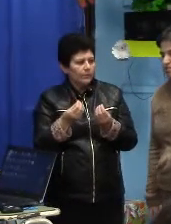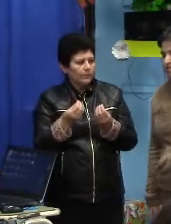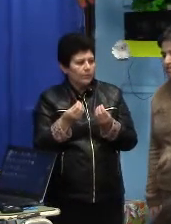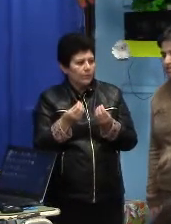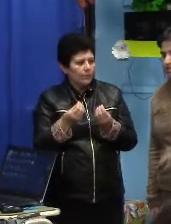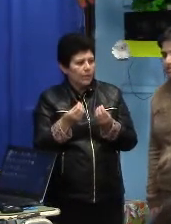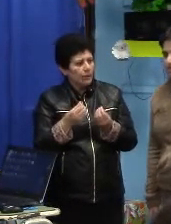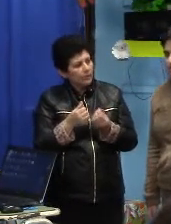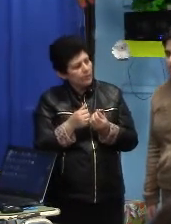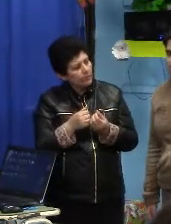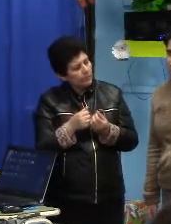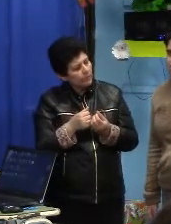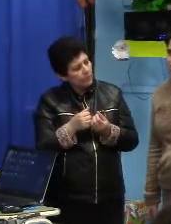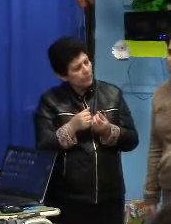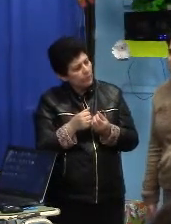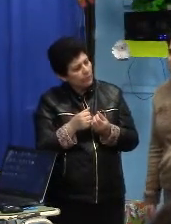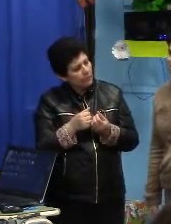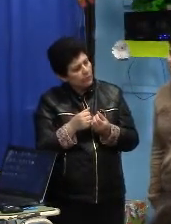yo te diga